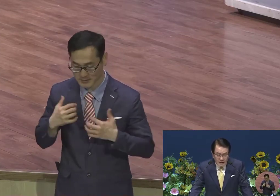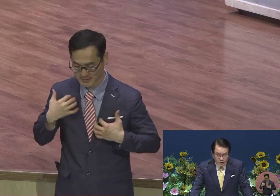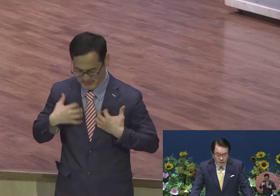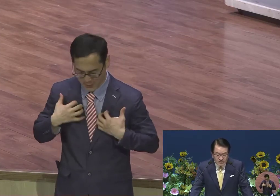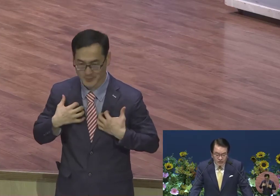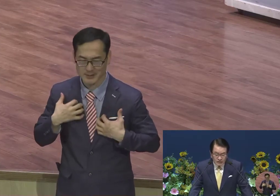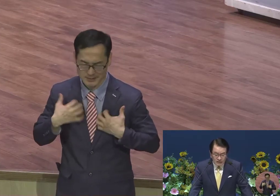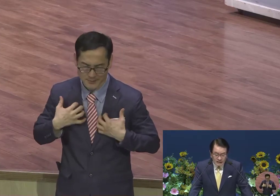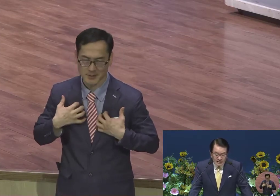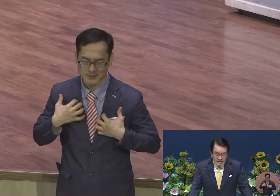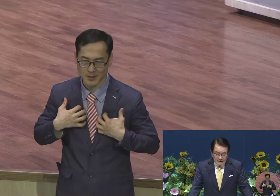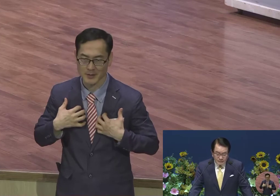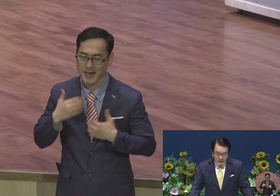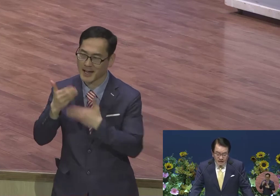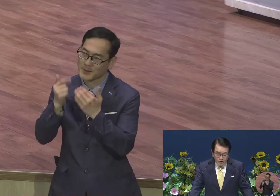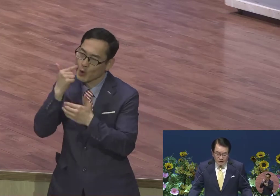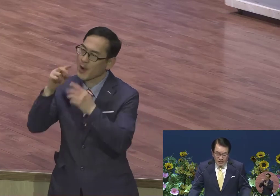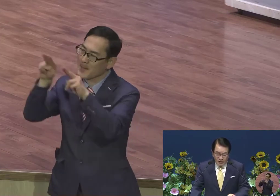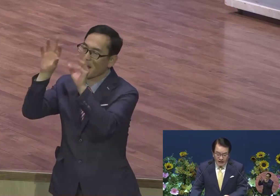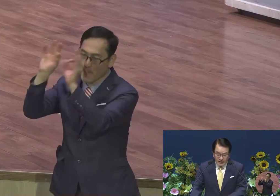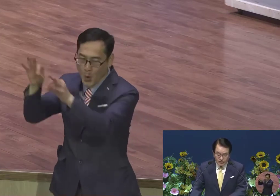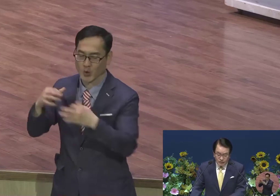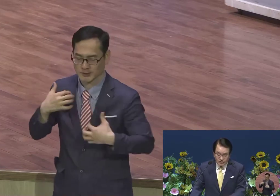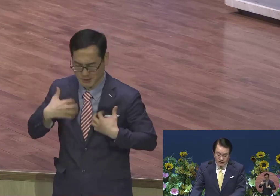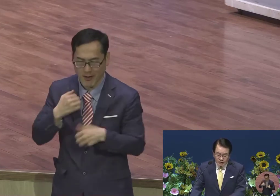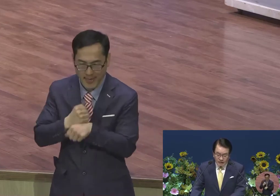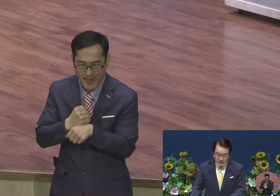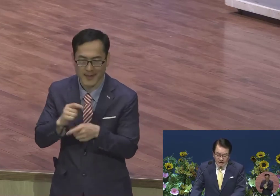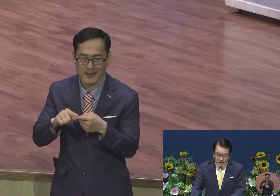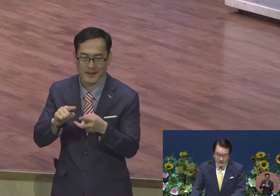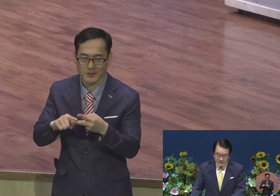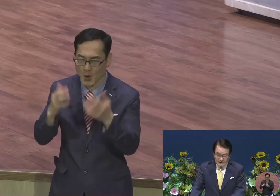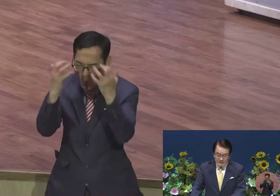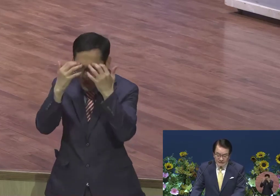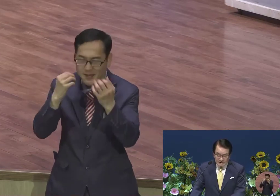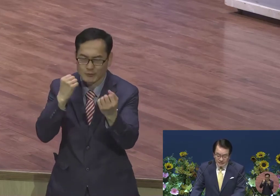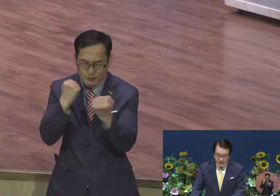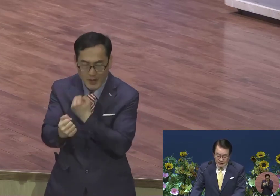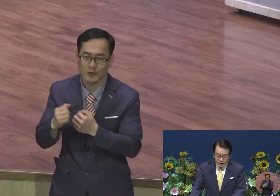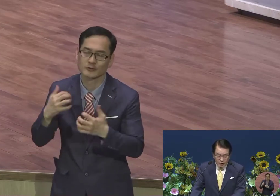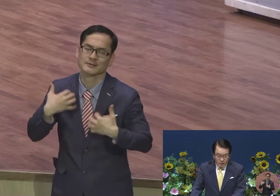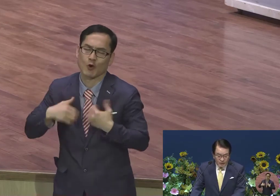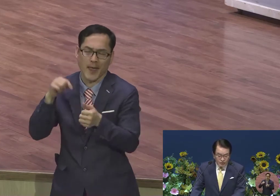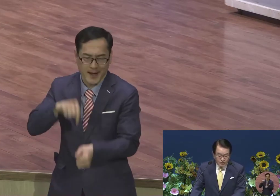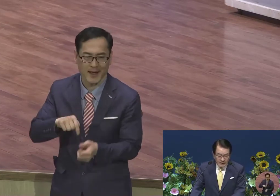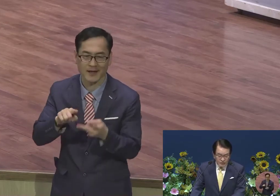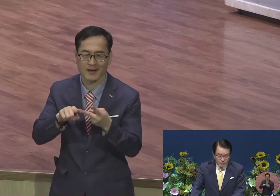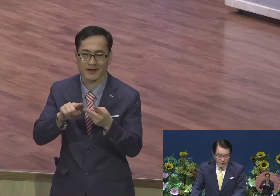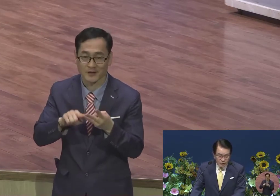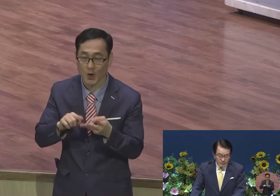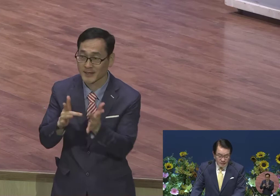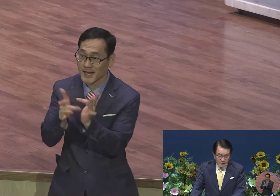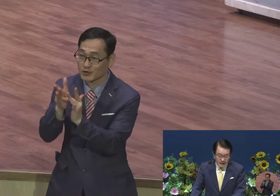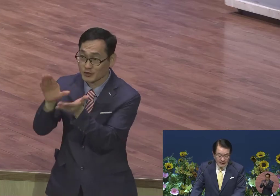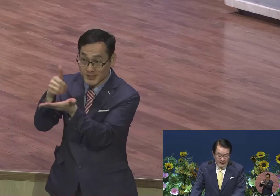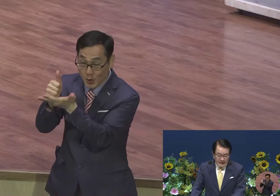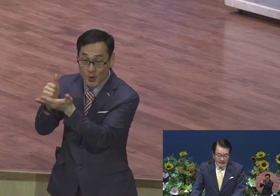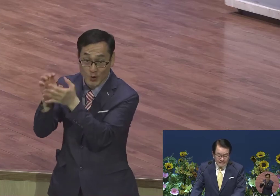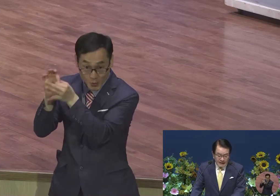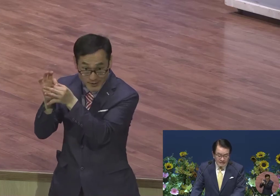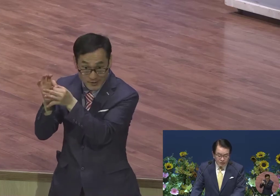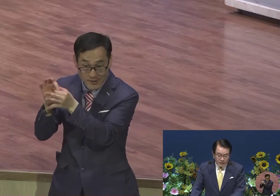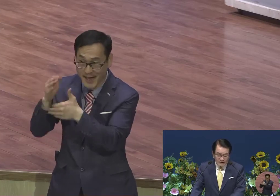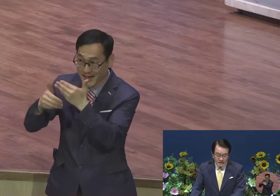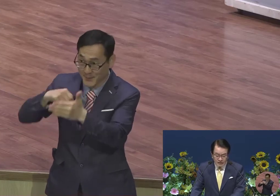영광을 바라보고 즐거워하느라 3절에는 우리가 환란 중에도 즐거워하느라 11절에는요 11절에는요 주 예수의 소를 말미암아